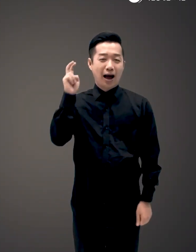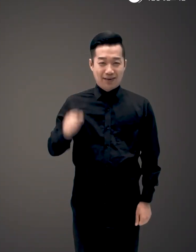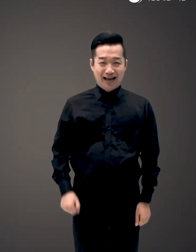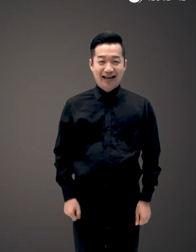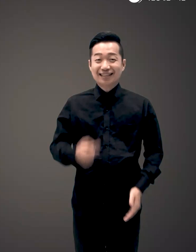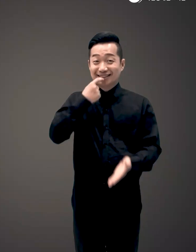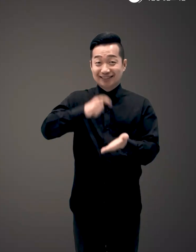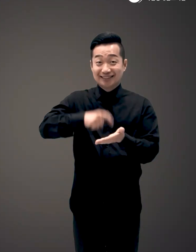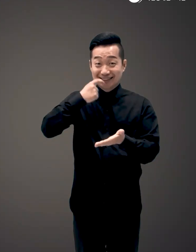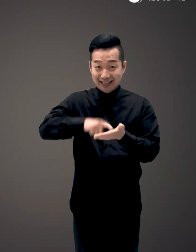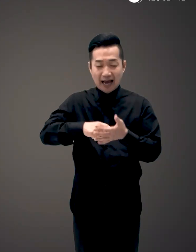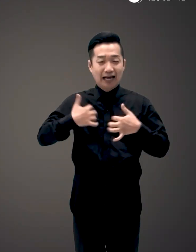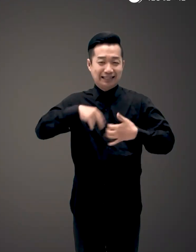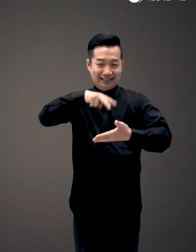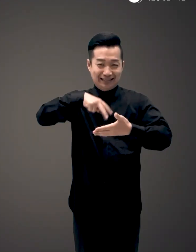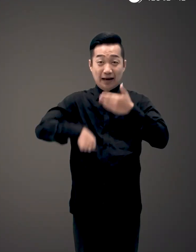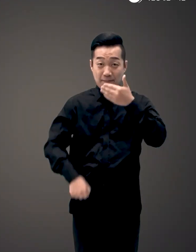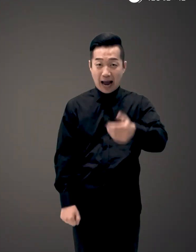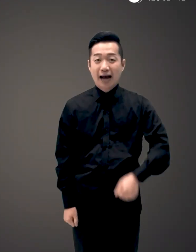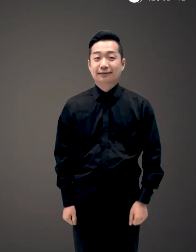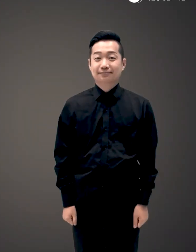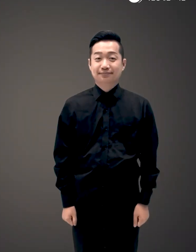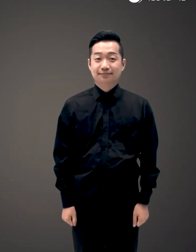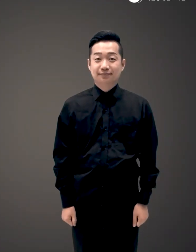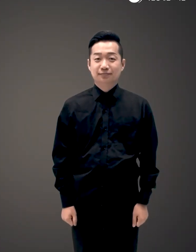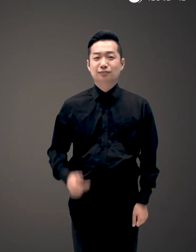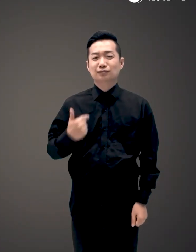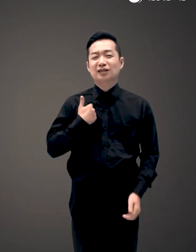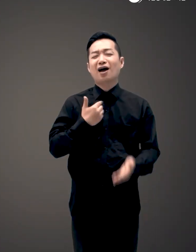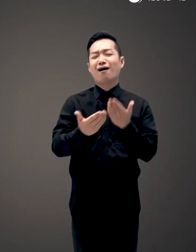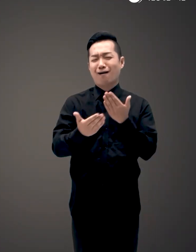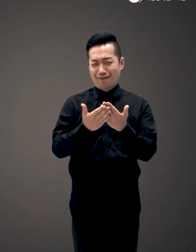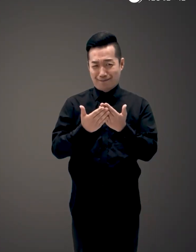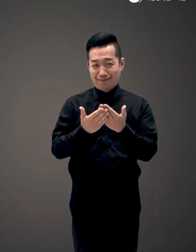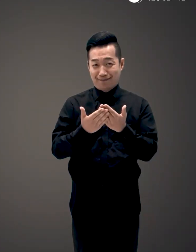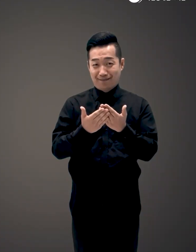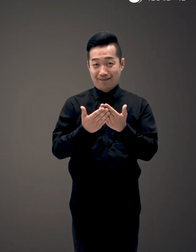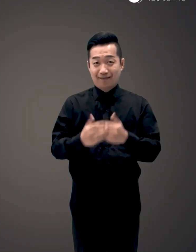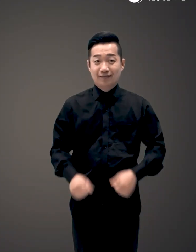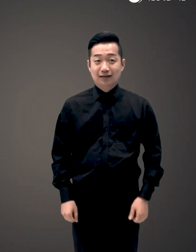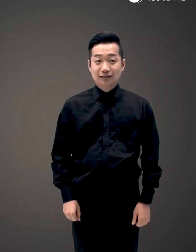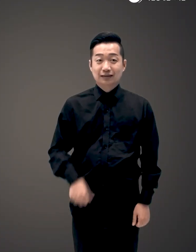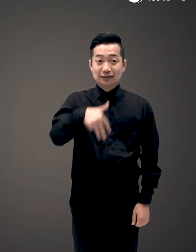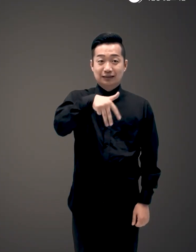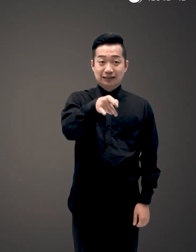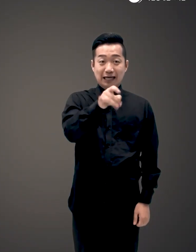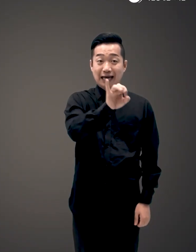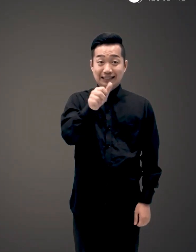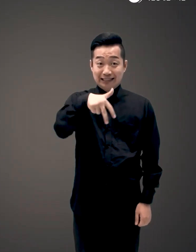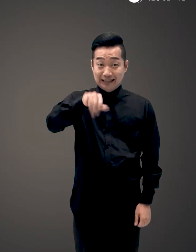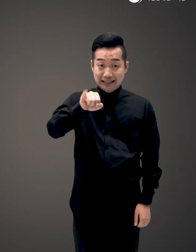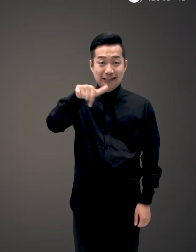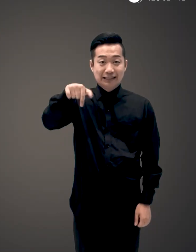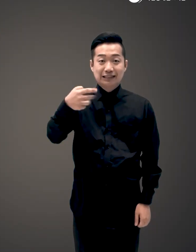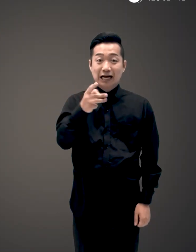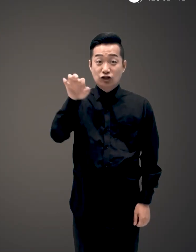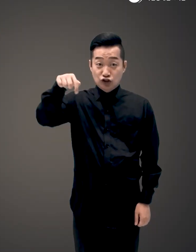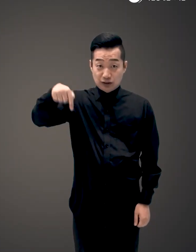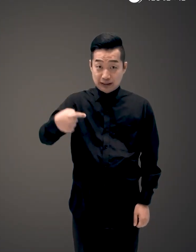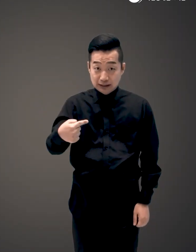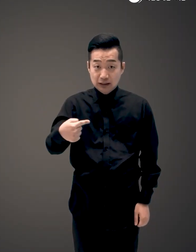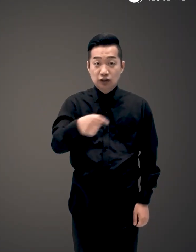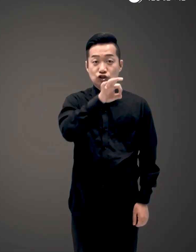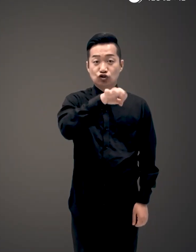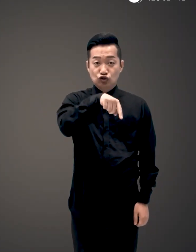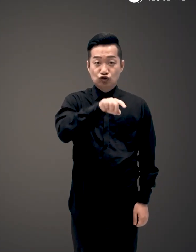아마 여러분들 쉽게 재밌게 읽으실 수 있으실 거예요. 경험담이어서 그 체인지 그라운드의 웅이사님이 이 책을 먼저